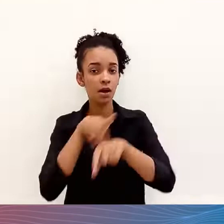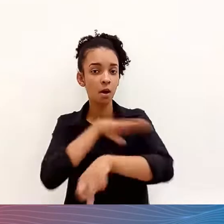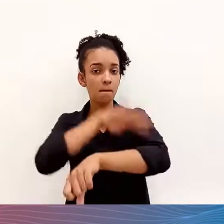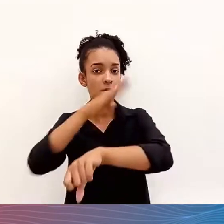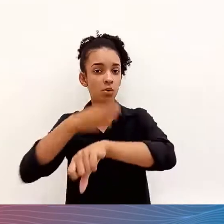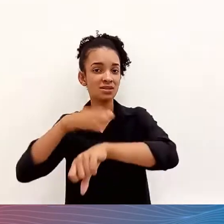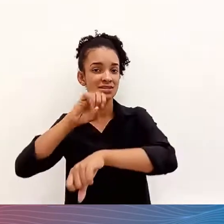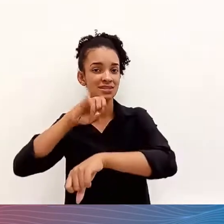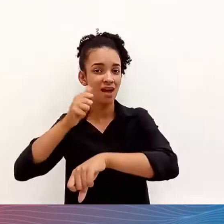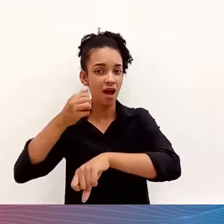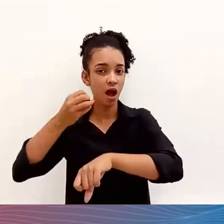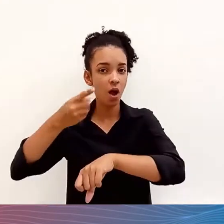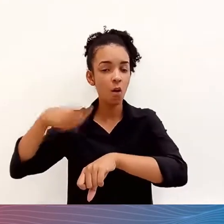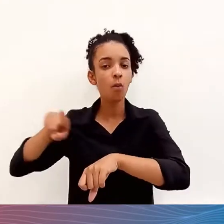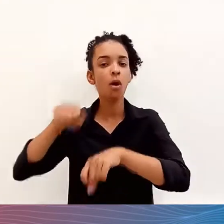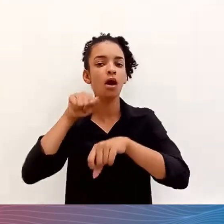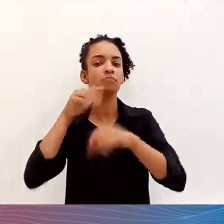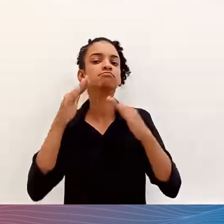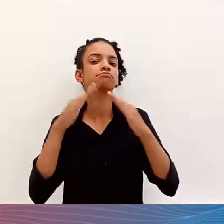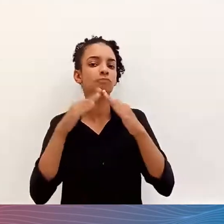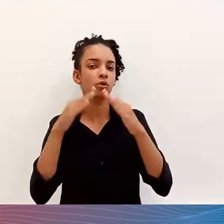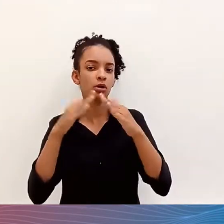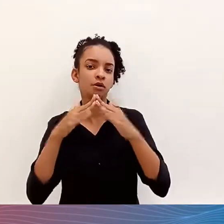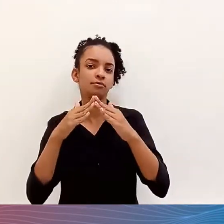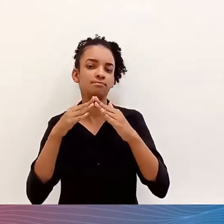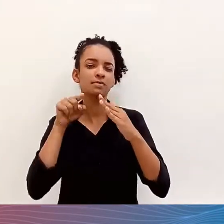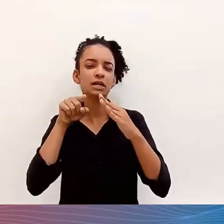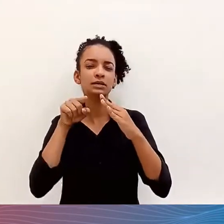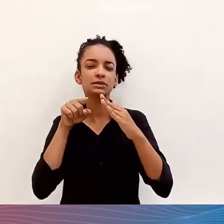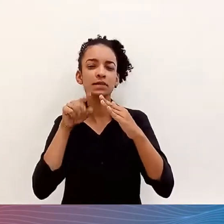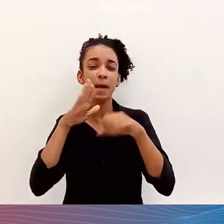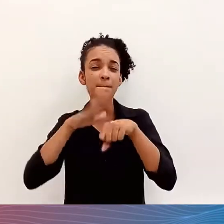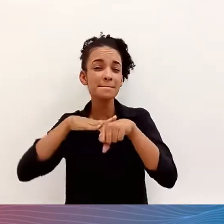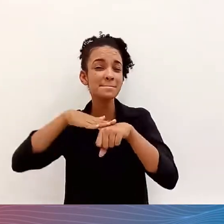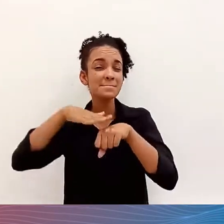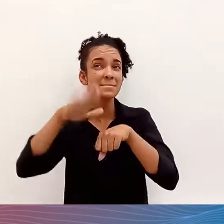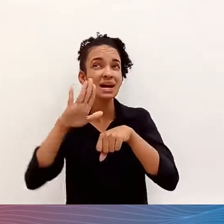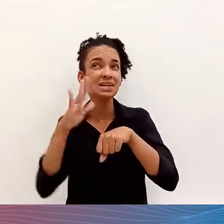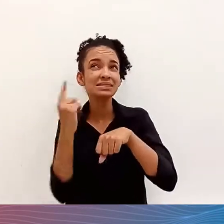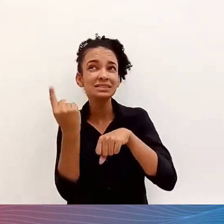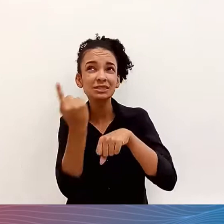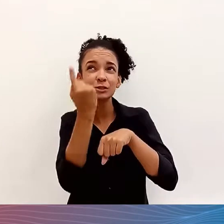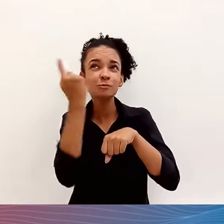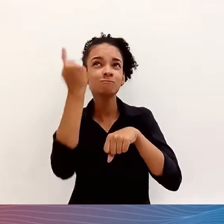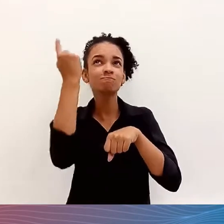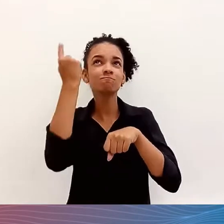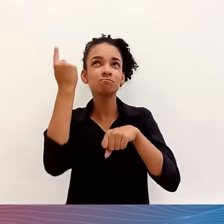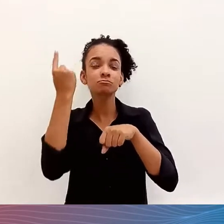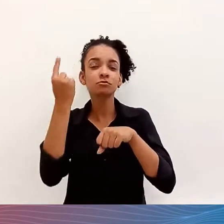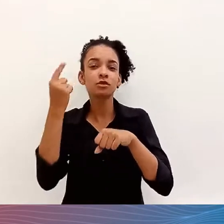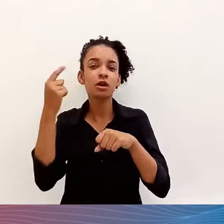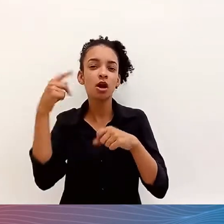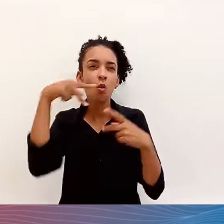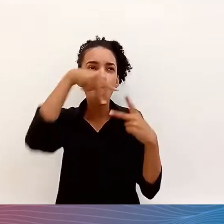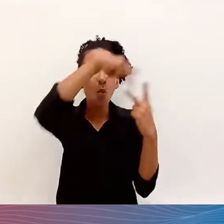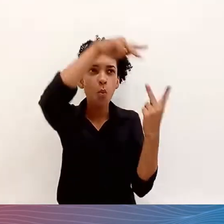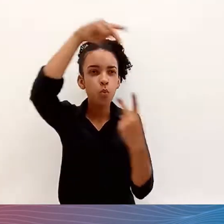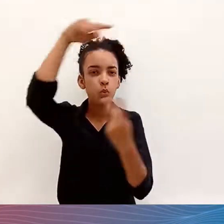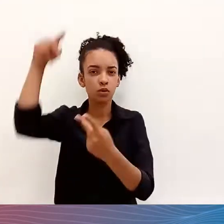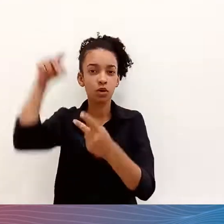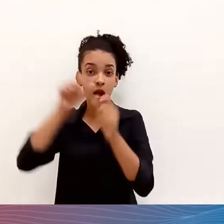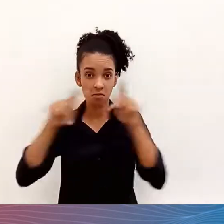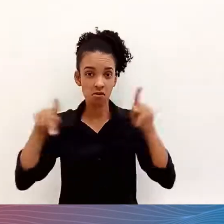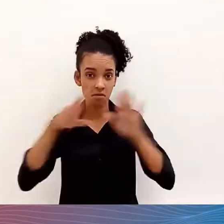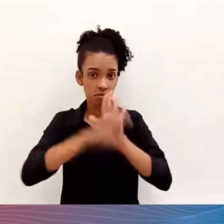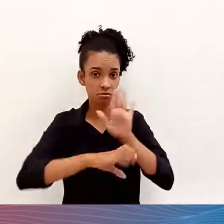do universo. Apocalipse 12, 22 fala para onde foi levado, né, o filho